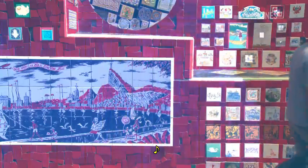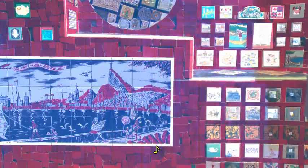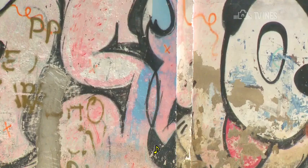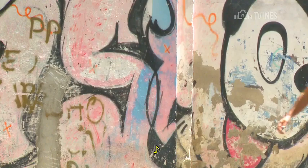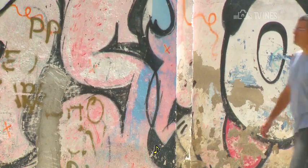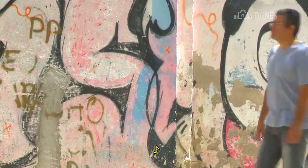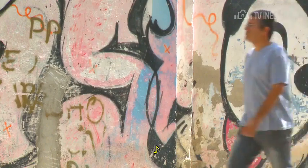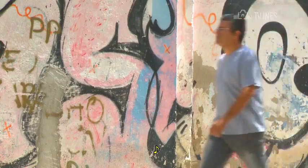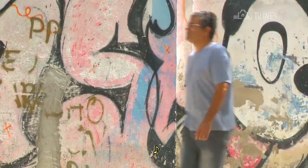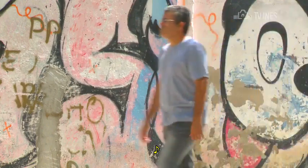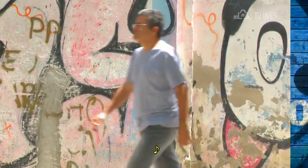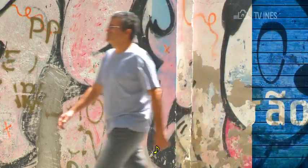aí